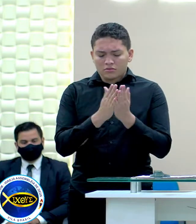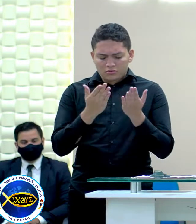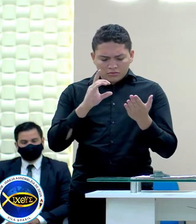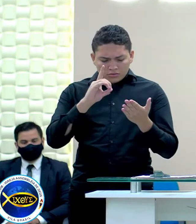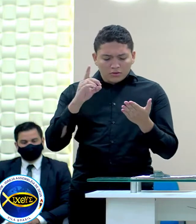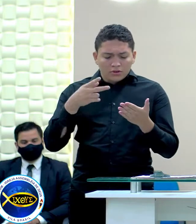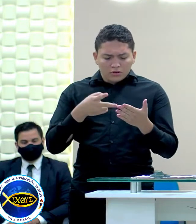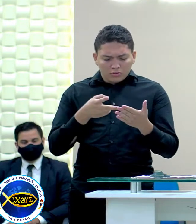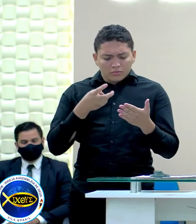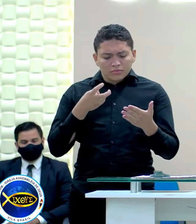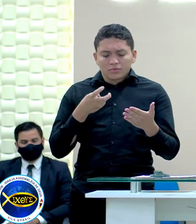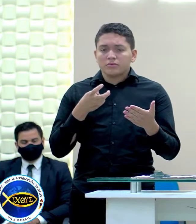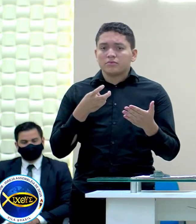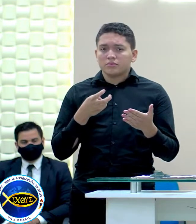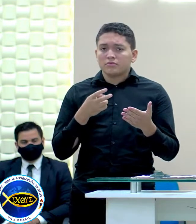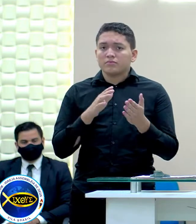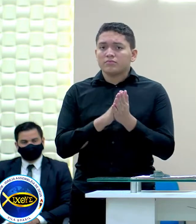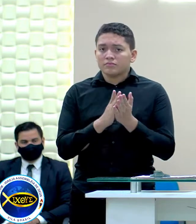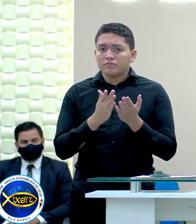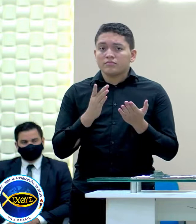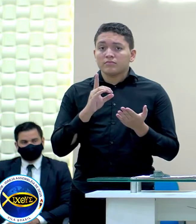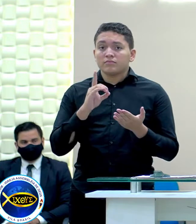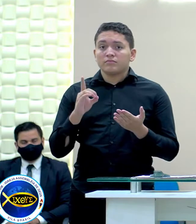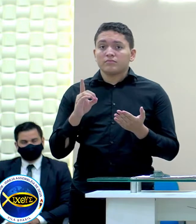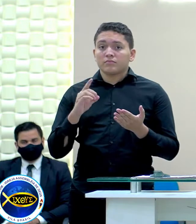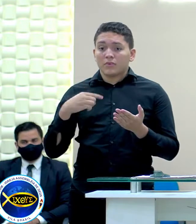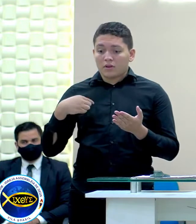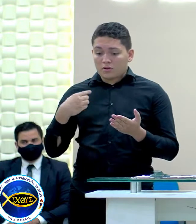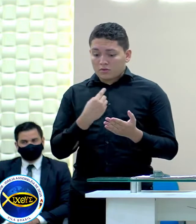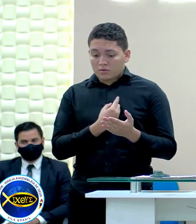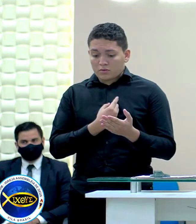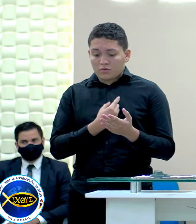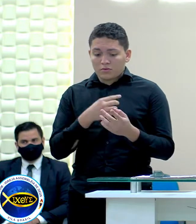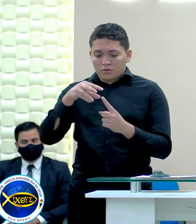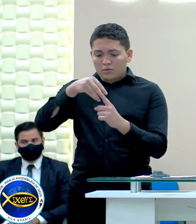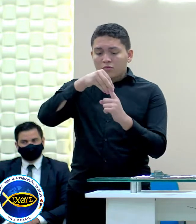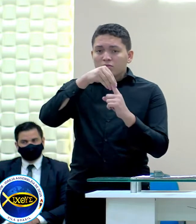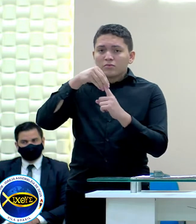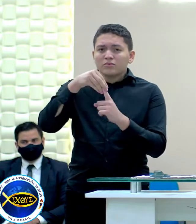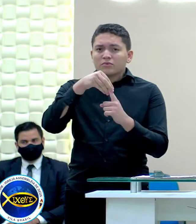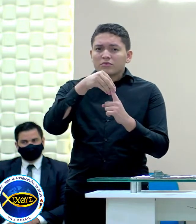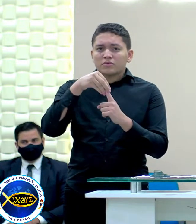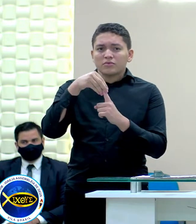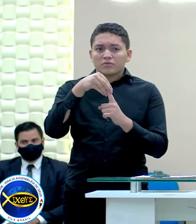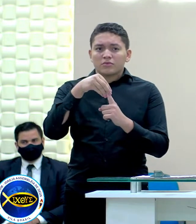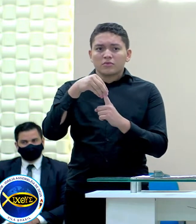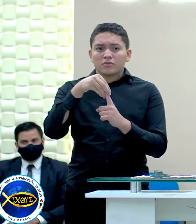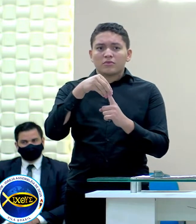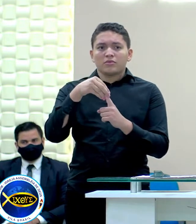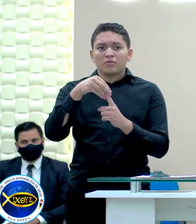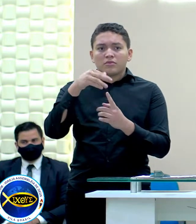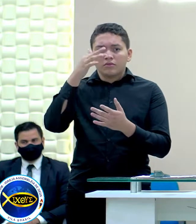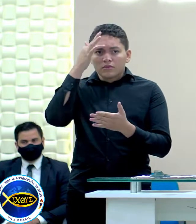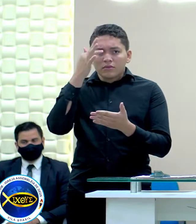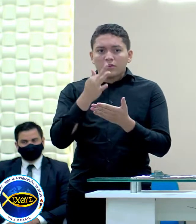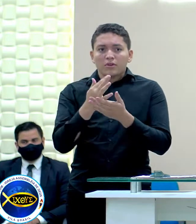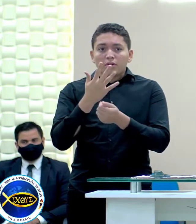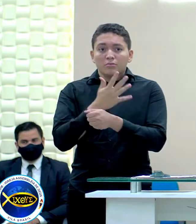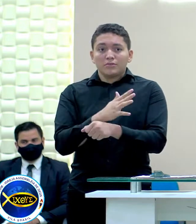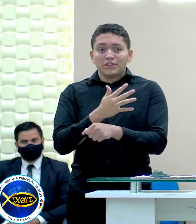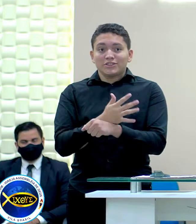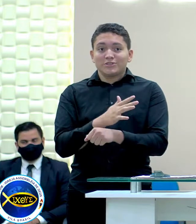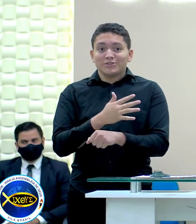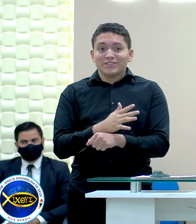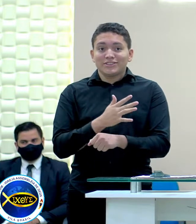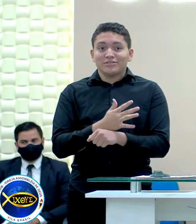Senhor, para a Bíblia Sagrada, que é a nossa única regra de fé e prática, que é